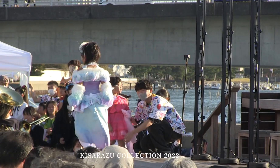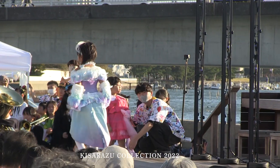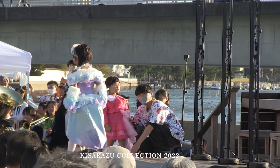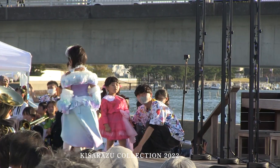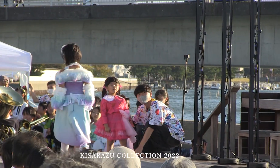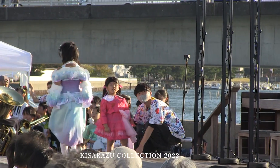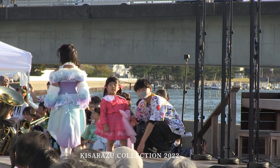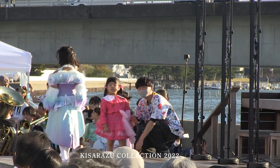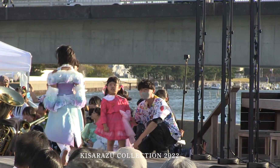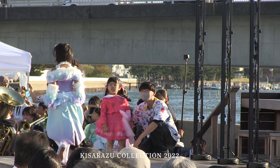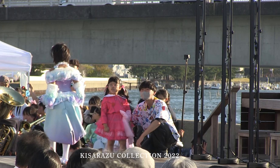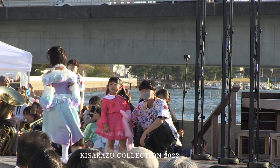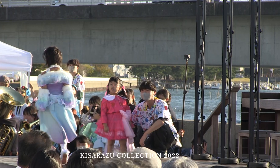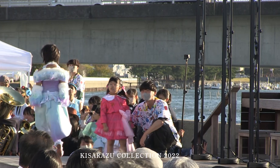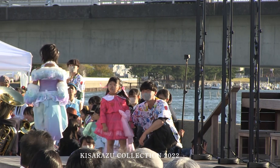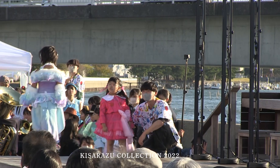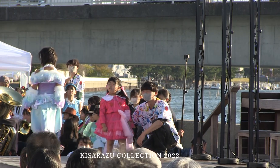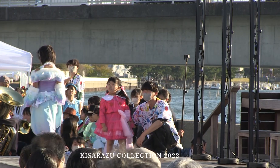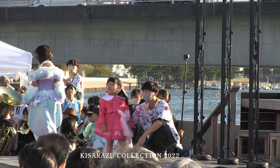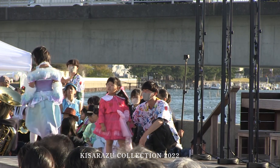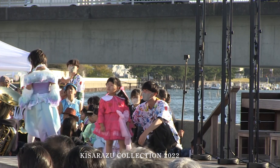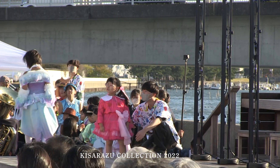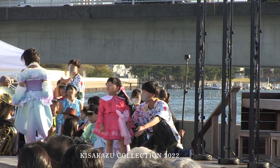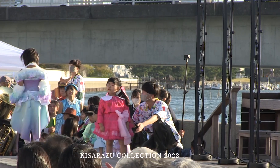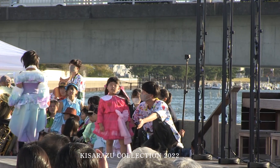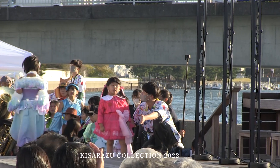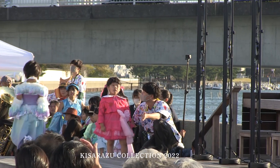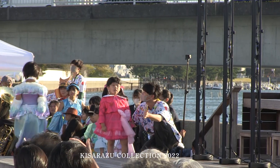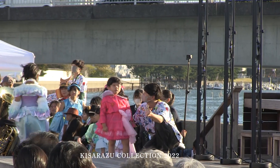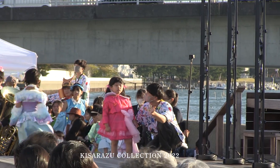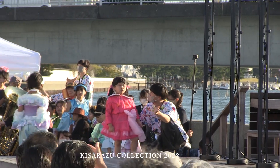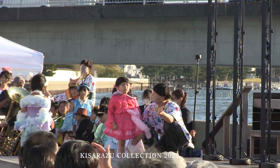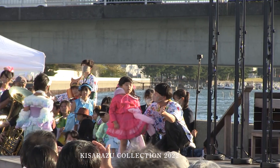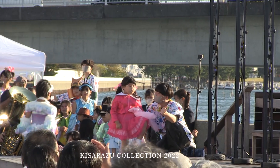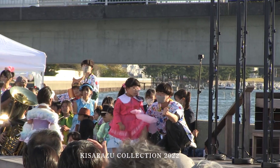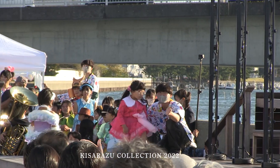とっても可愛かったです。ちづるちゃん、ありがとうございました。